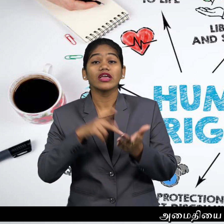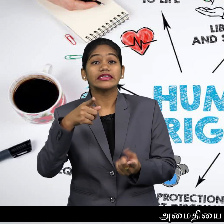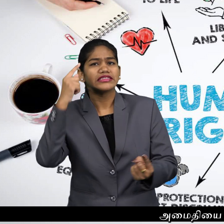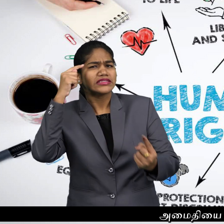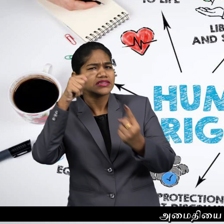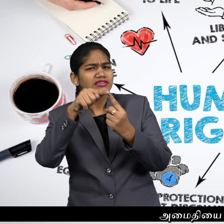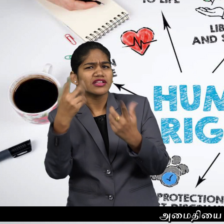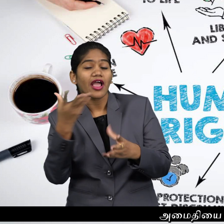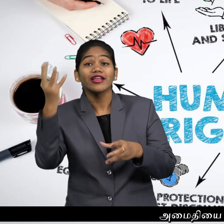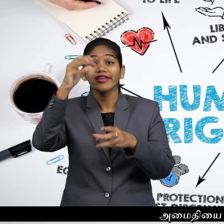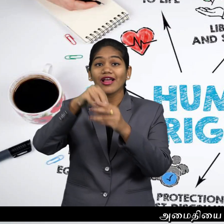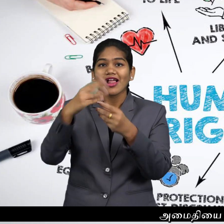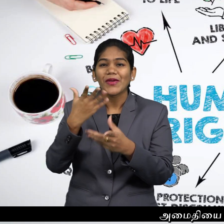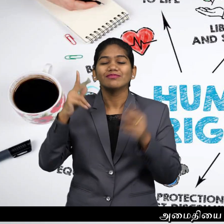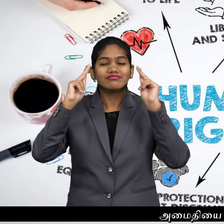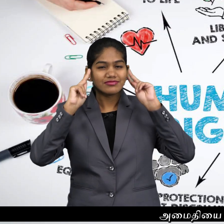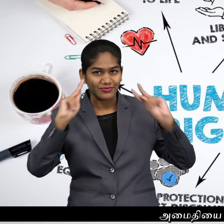அமைதியை மேம்படுத்துதல்,